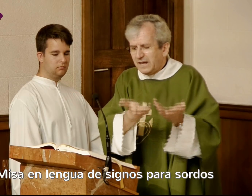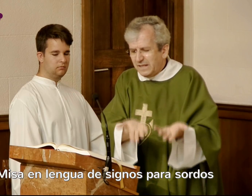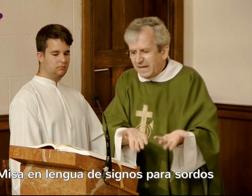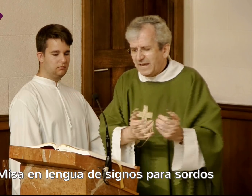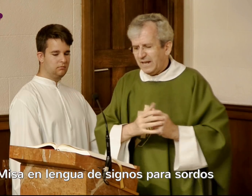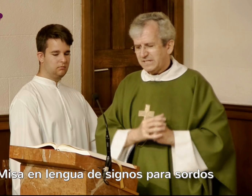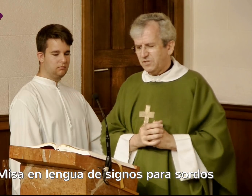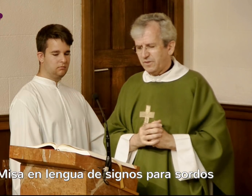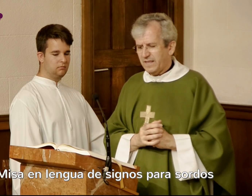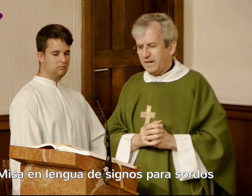¿de quién le ha sido dada?